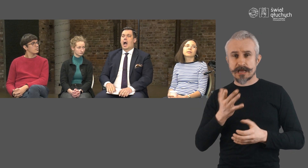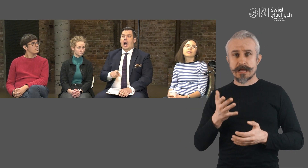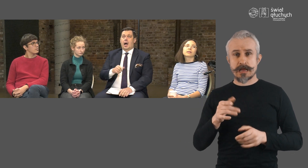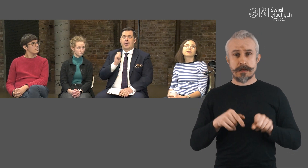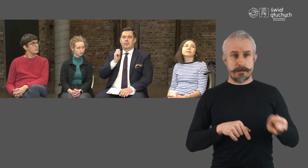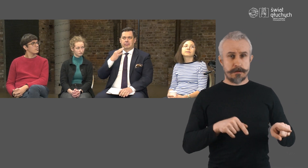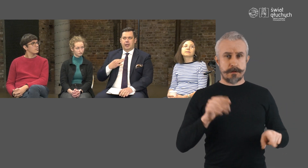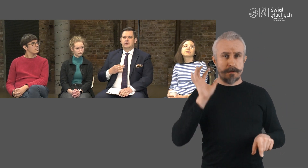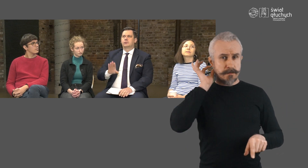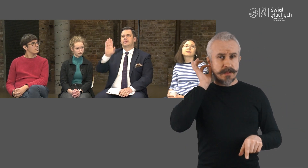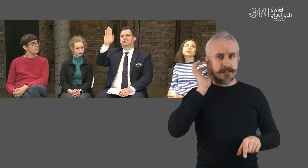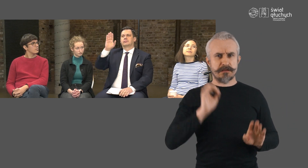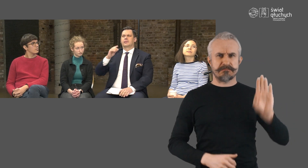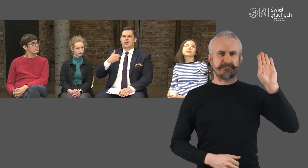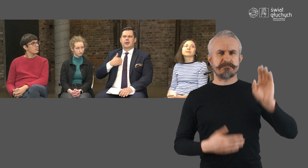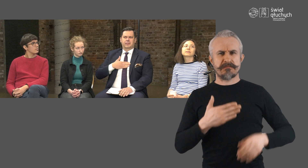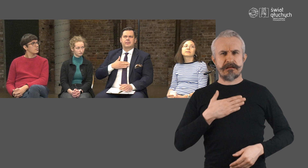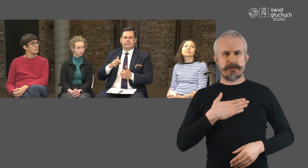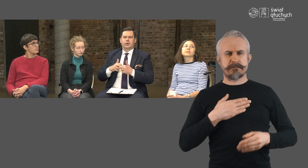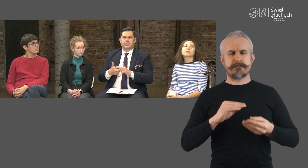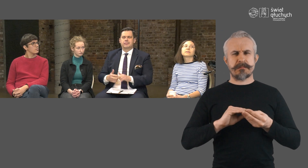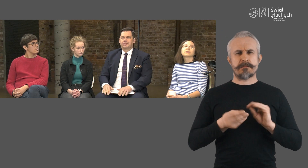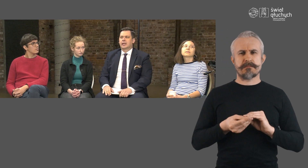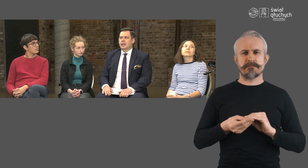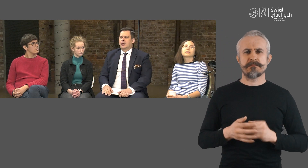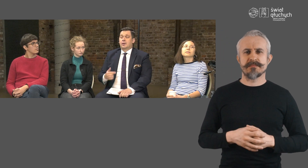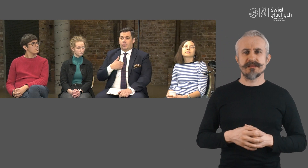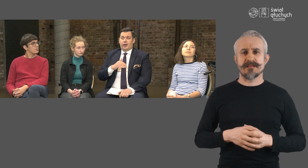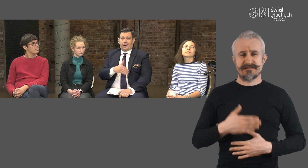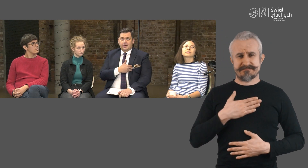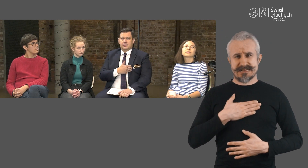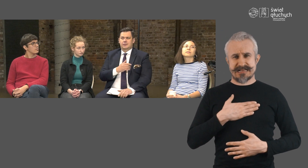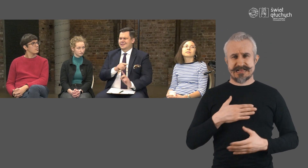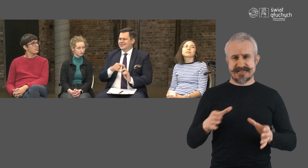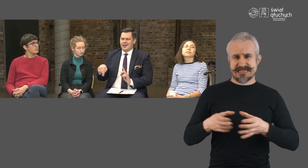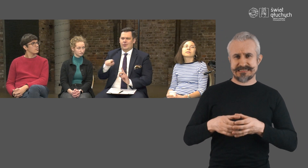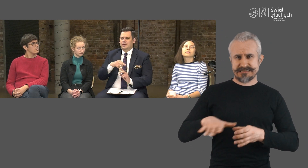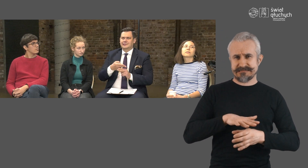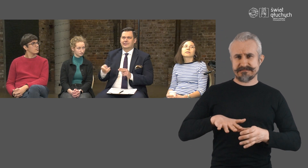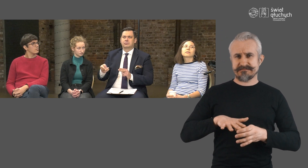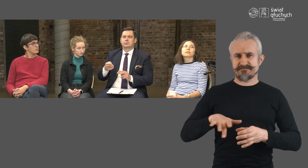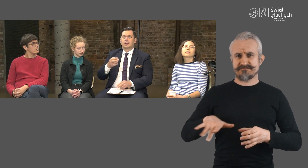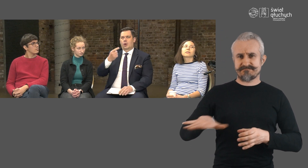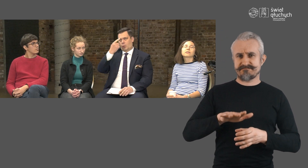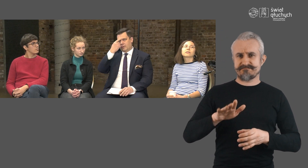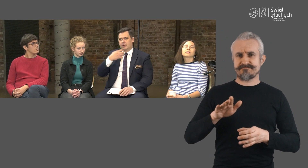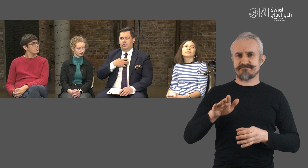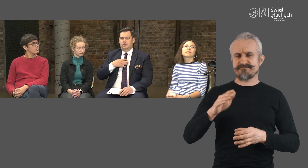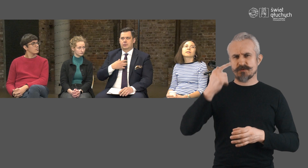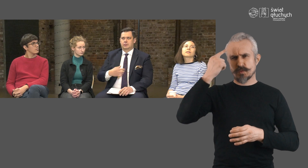problem kontaktu z dziećmi głuchych. Pani powiedziała, mam problem. Moja klasa, cała